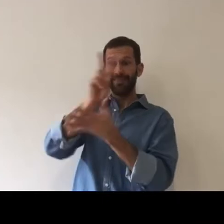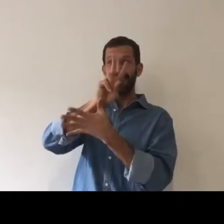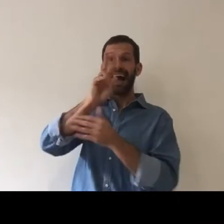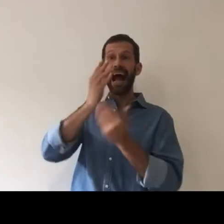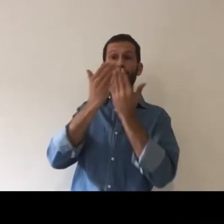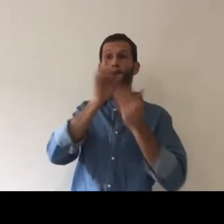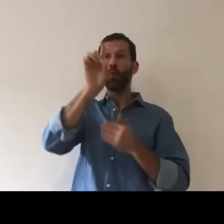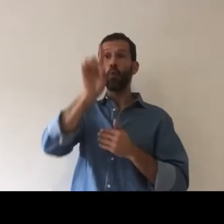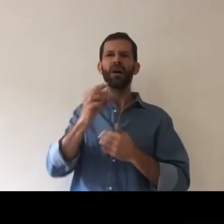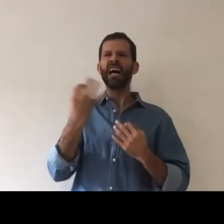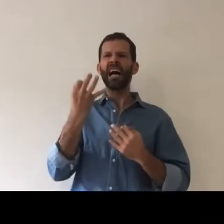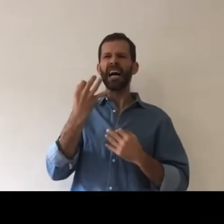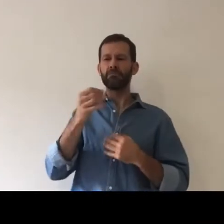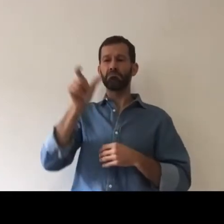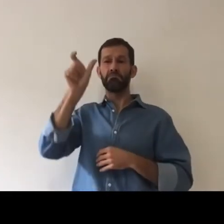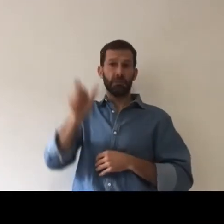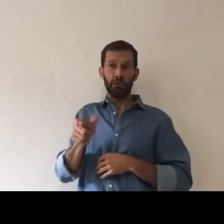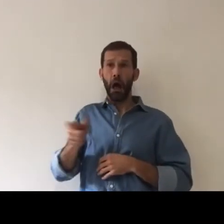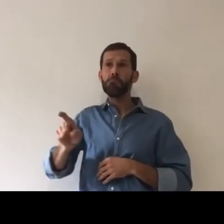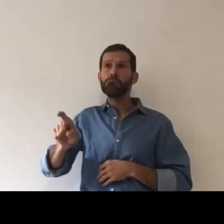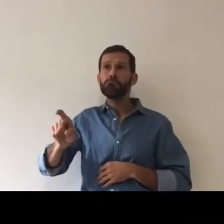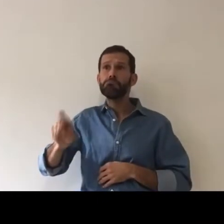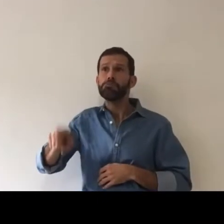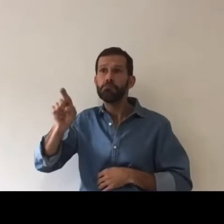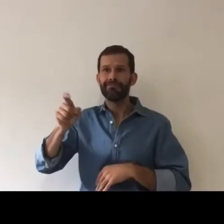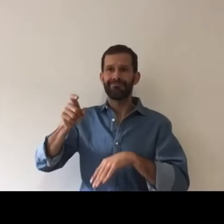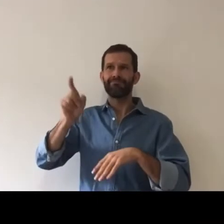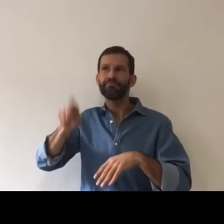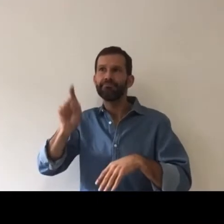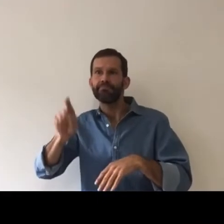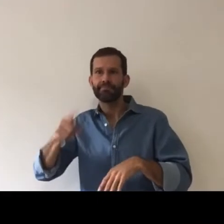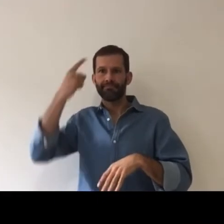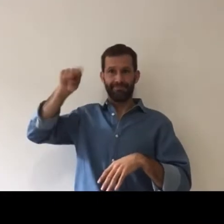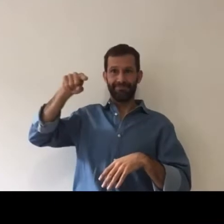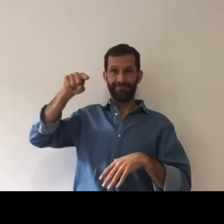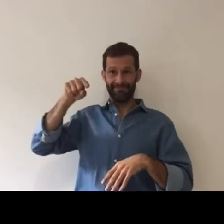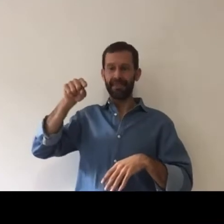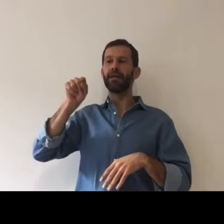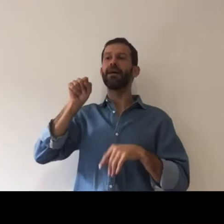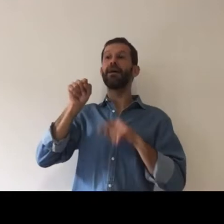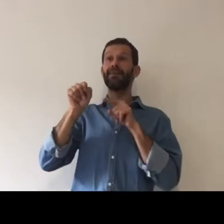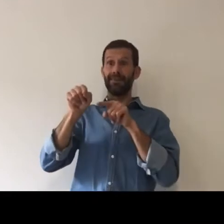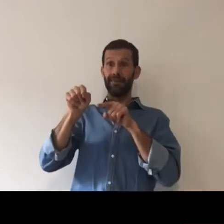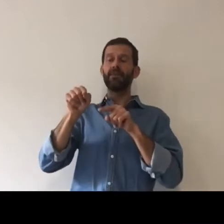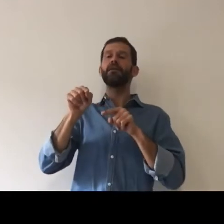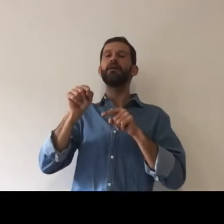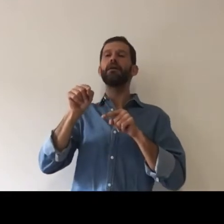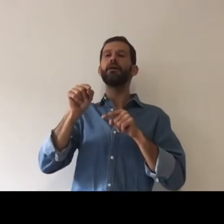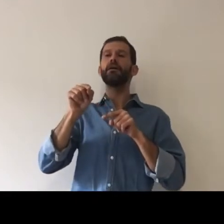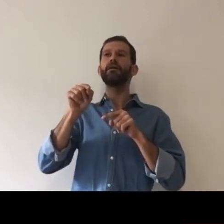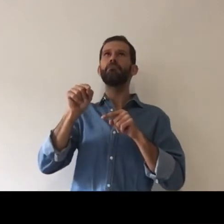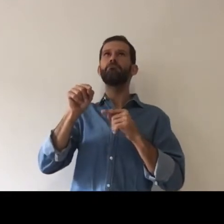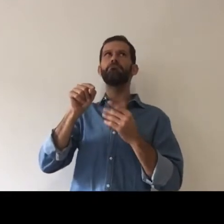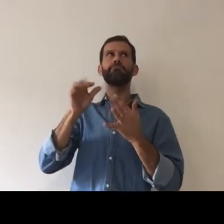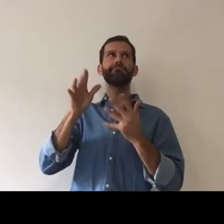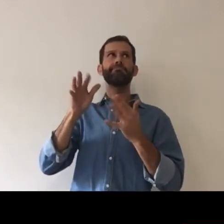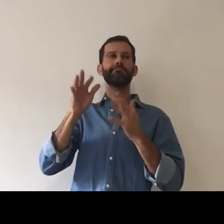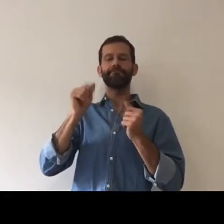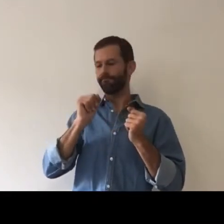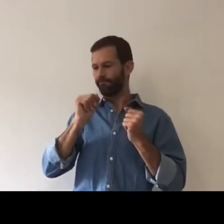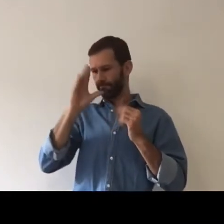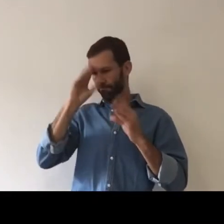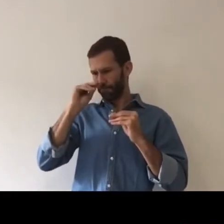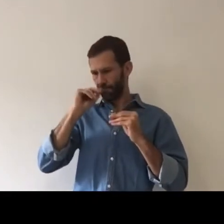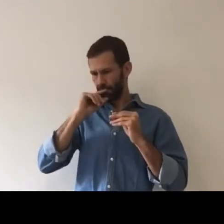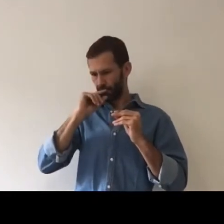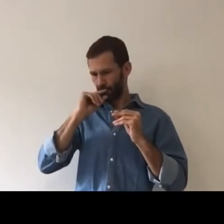2 estudios. En el estudio 1, la persona hacía clic cuando sabía de cuál